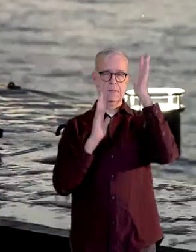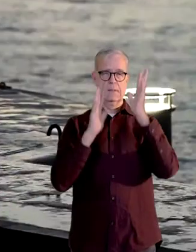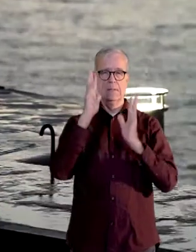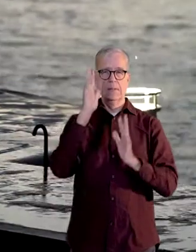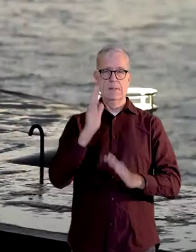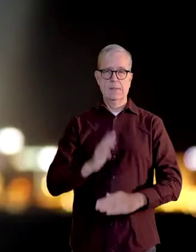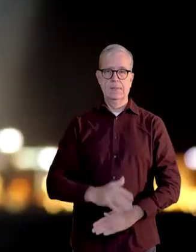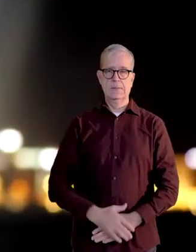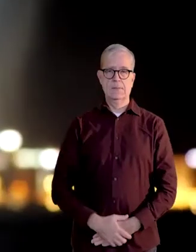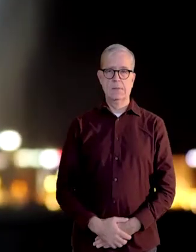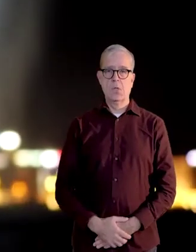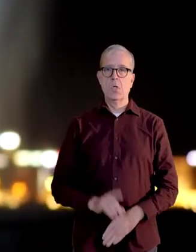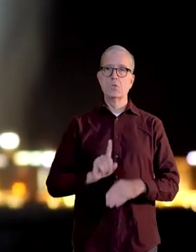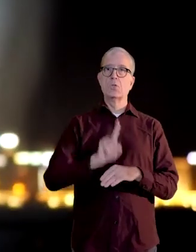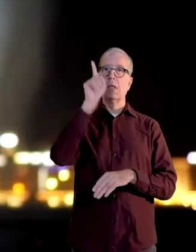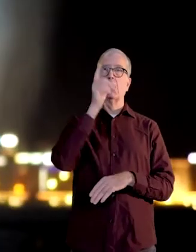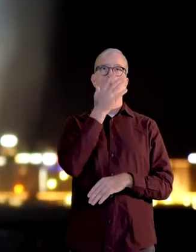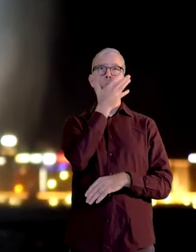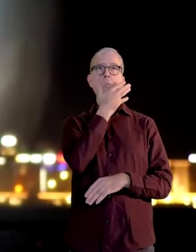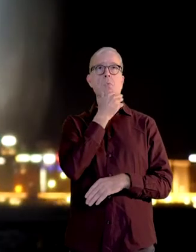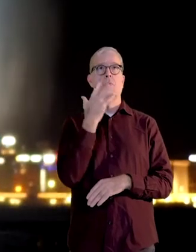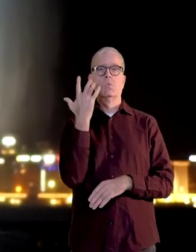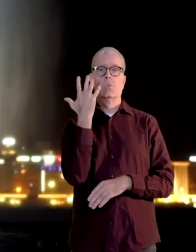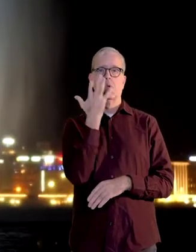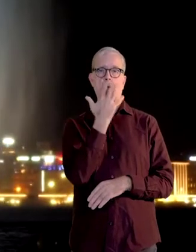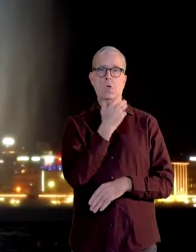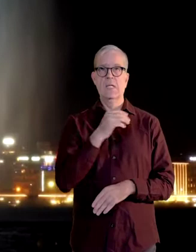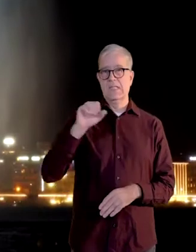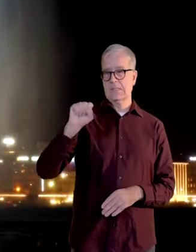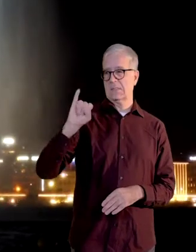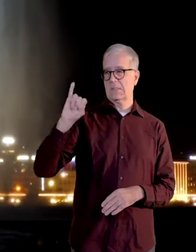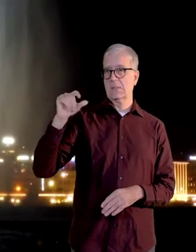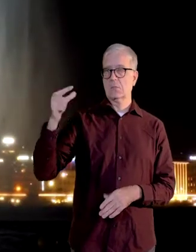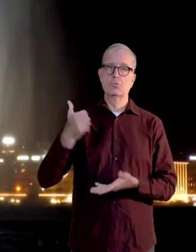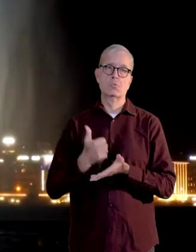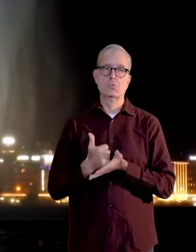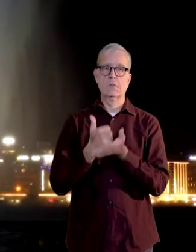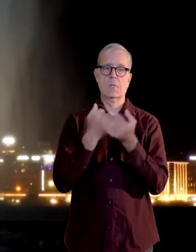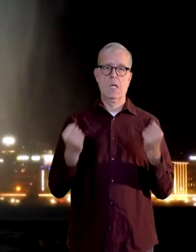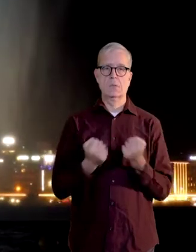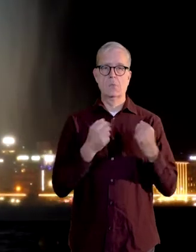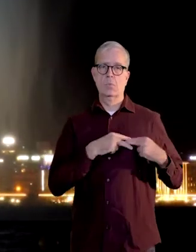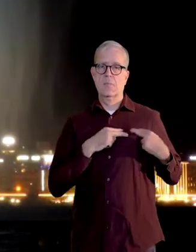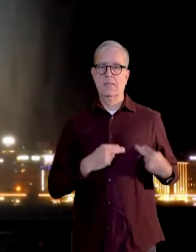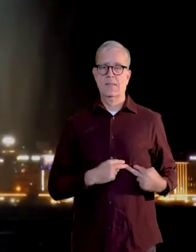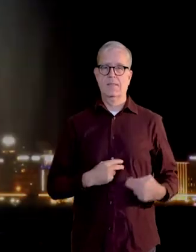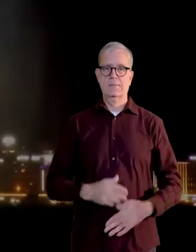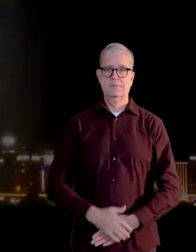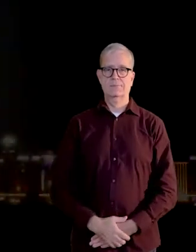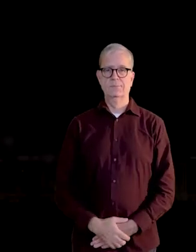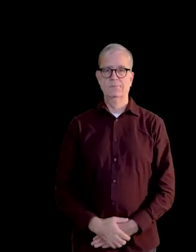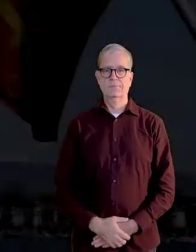l'édifice. En illuminant exceptionnellement le jet d'eau en couleur, SIG soutient des actions humanitaires.